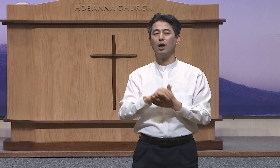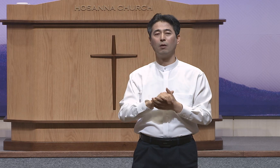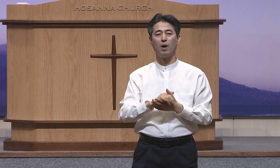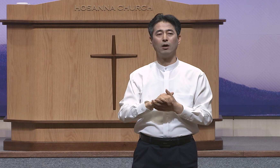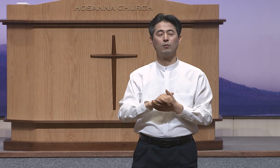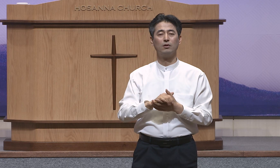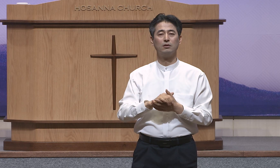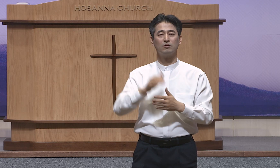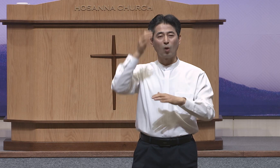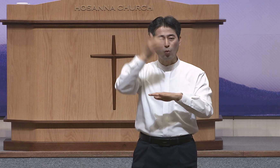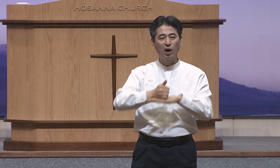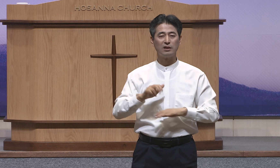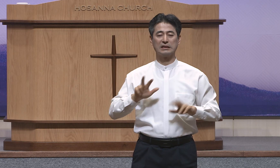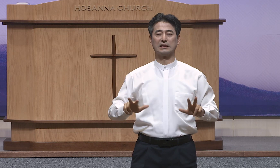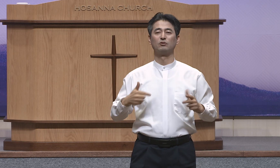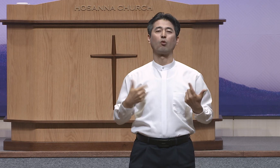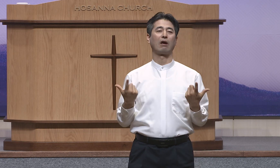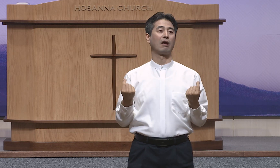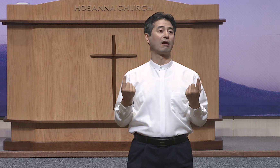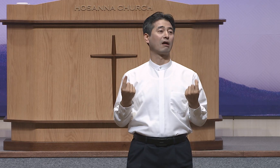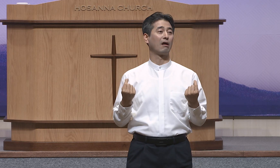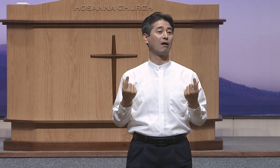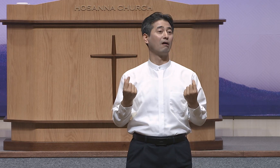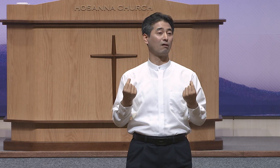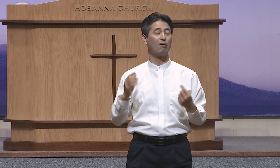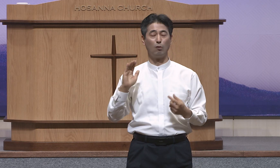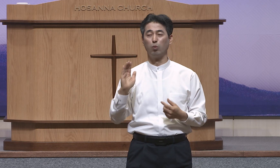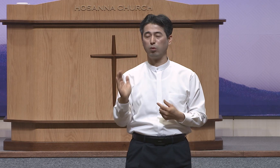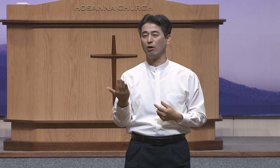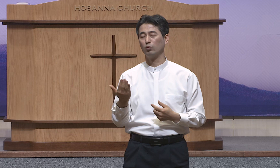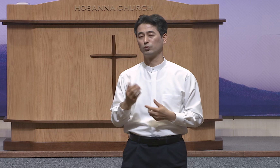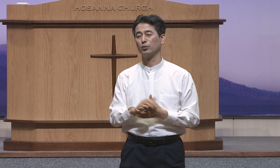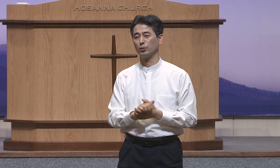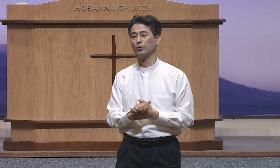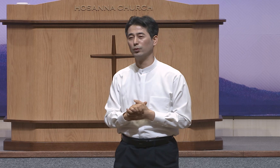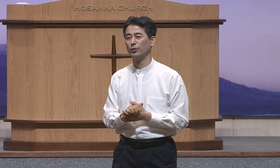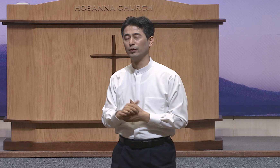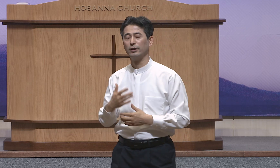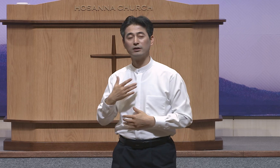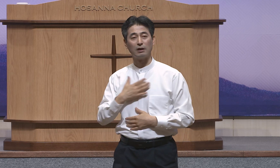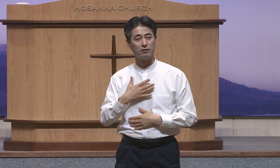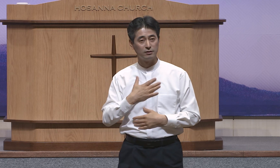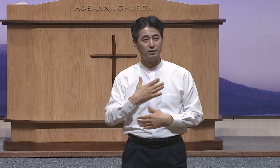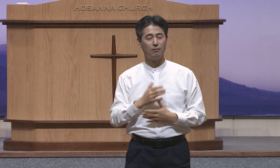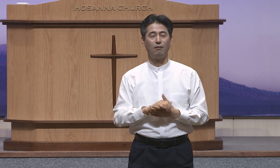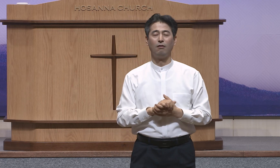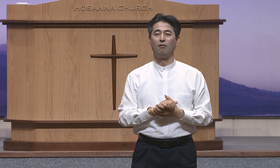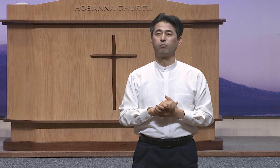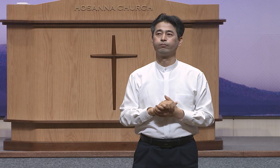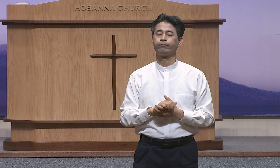조금씩 듣게 되었습니다. 그리고 제가 지금의 청력을 이제 얻게 된